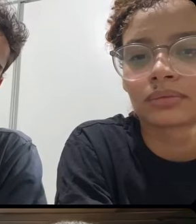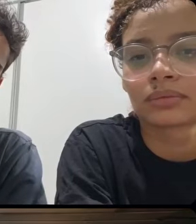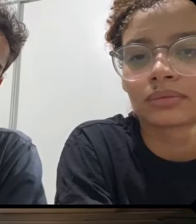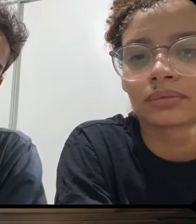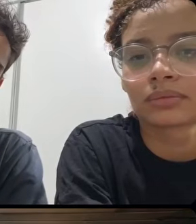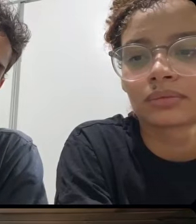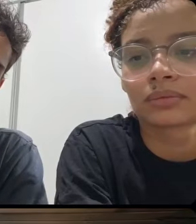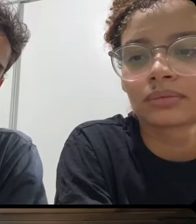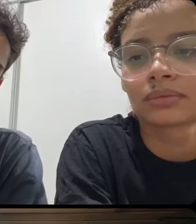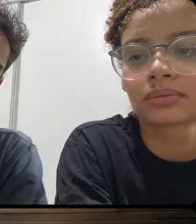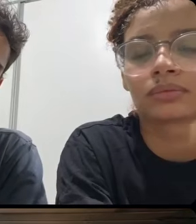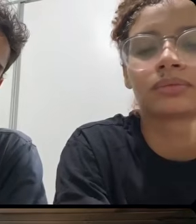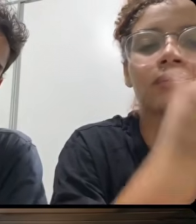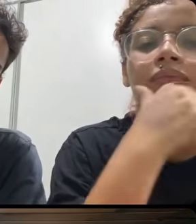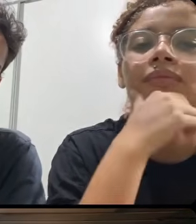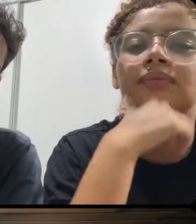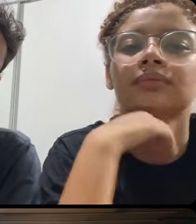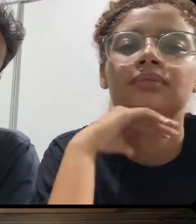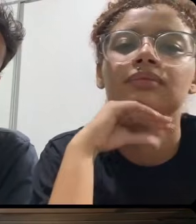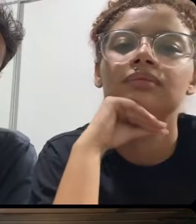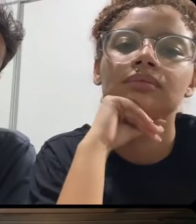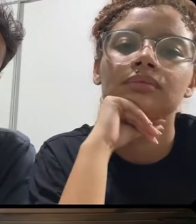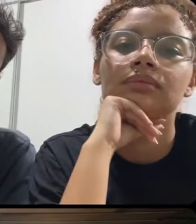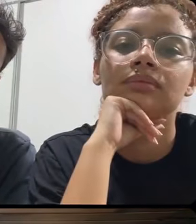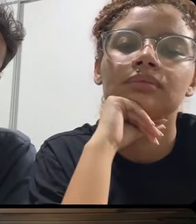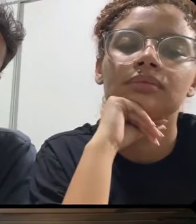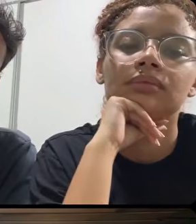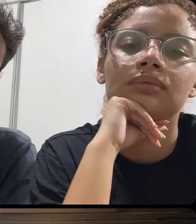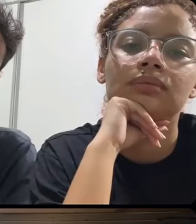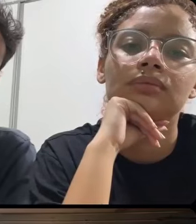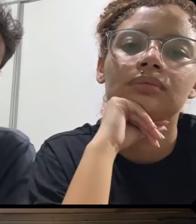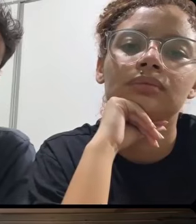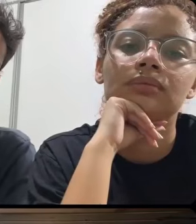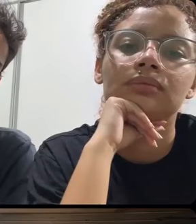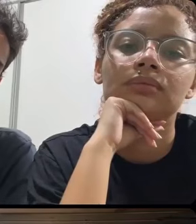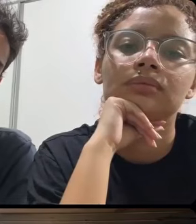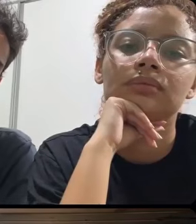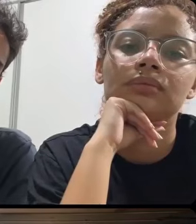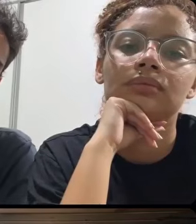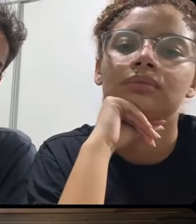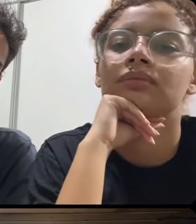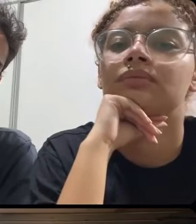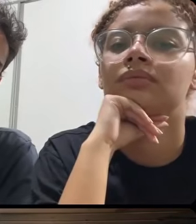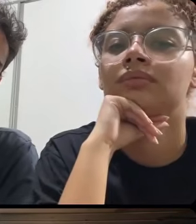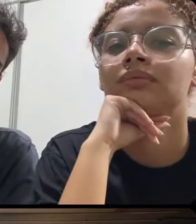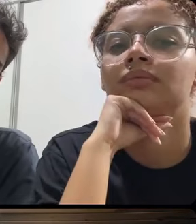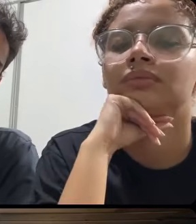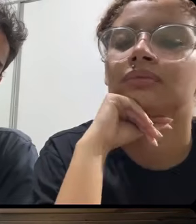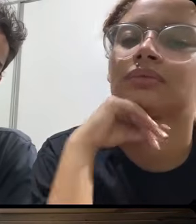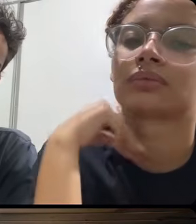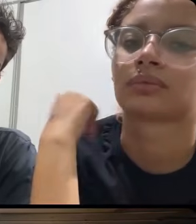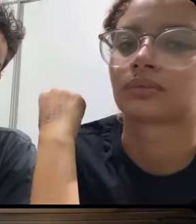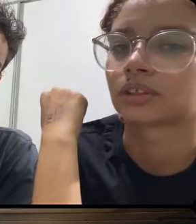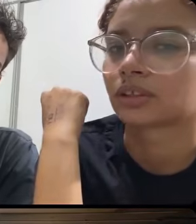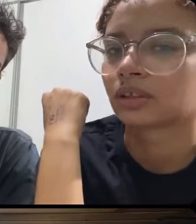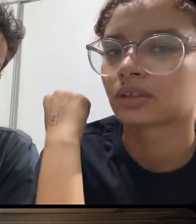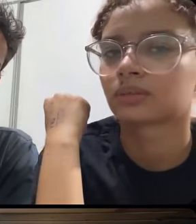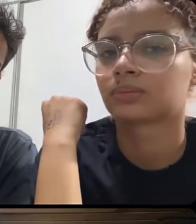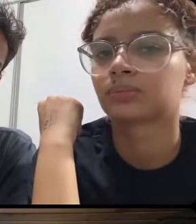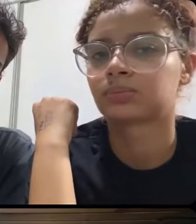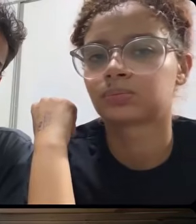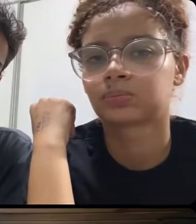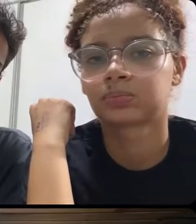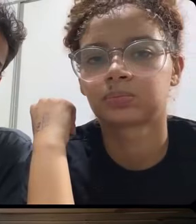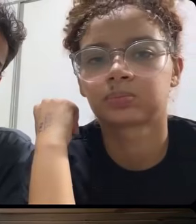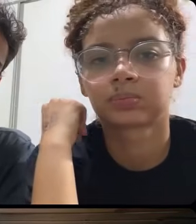vocês? Como é que vocês trabalham com a Libras? Como é que vocês trabalham com isso no dia a dia de vocês, com as crianças? Como é que vocês,